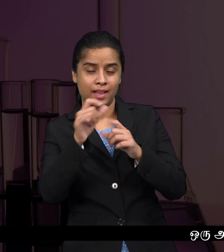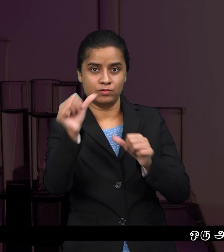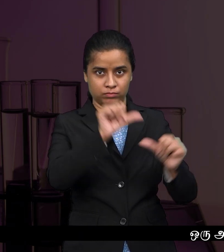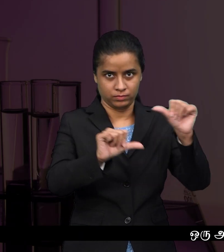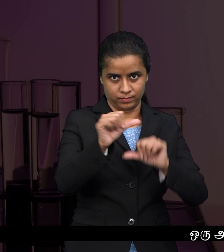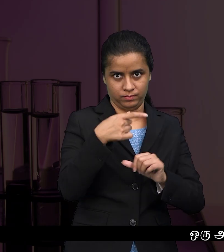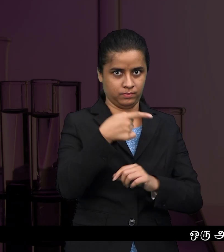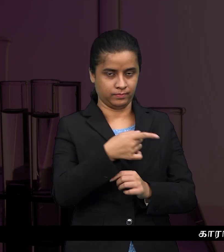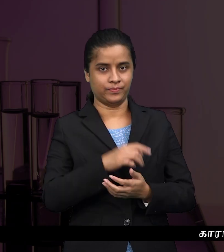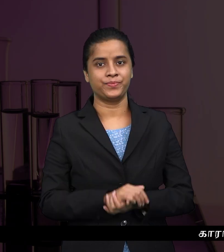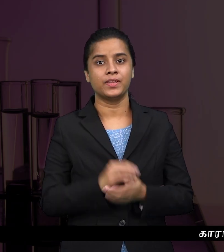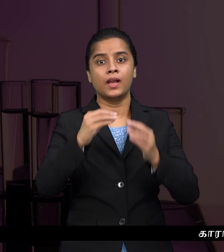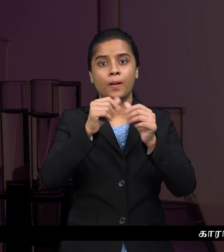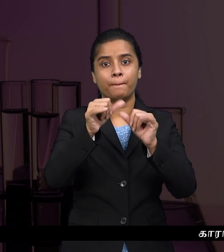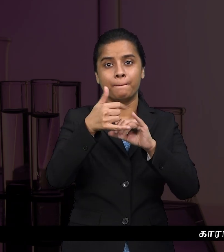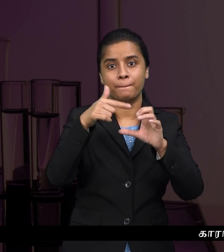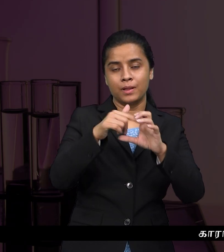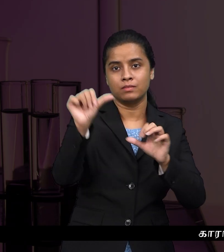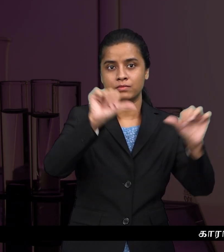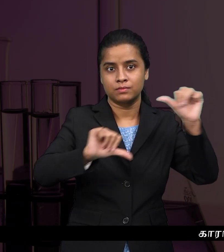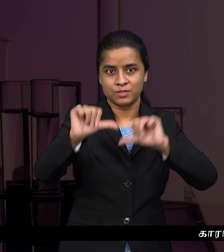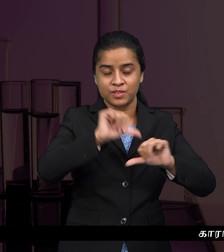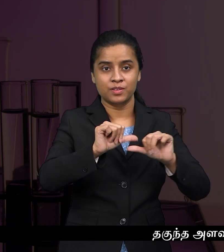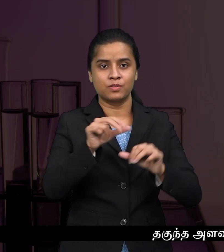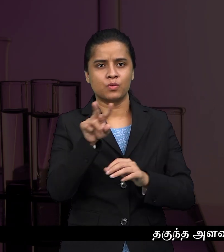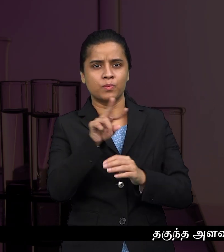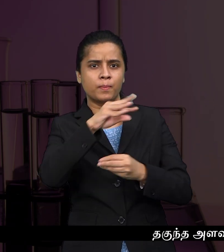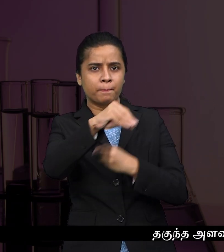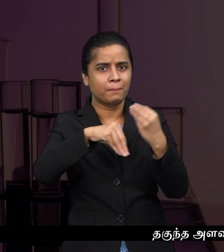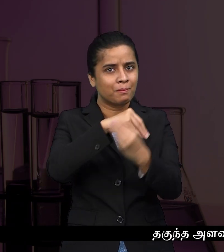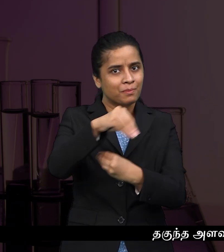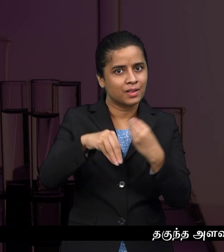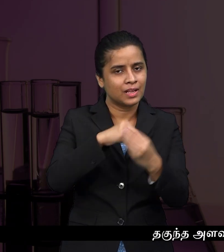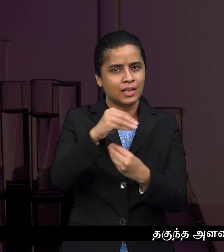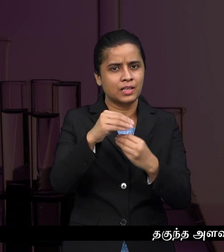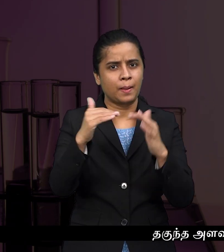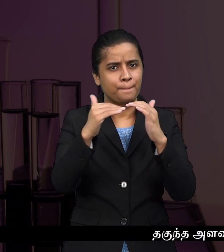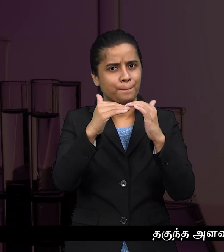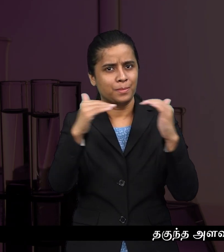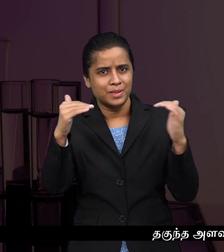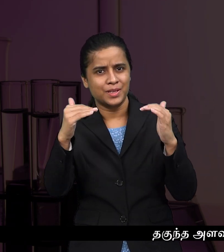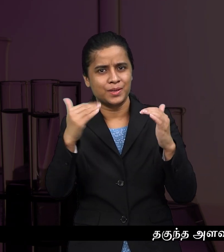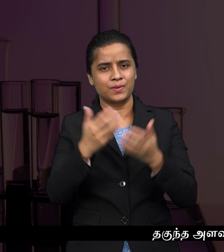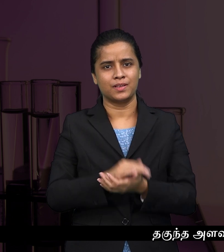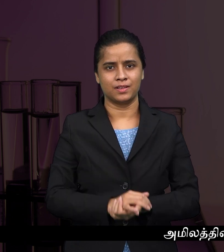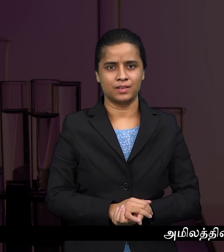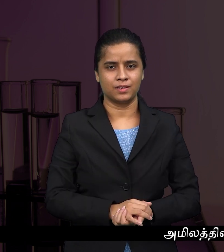கரைசலிலும் காரங்கள் கரைசலிலும் தகுந்த அளவில் கலக்கப்படும் போது